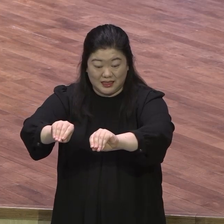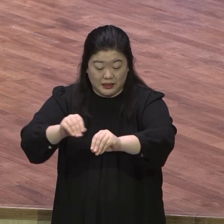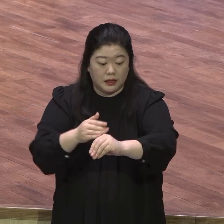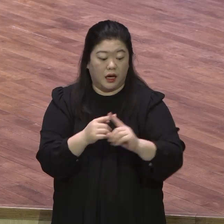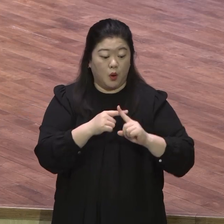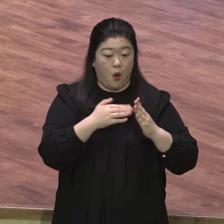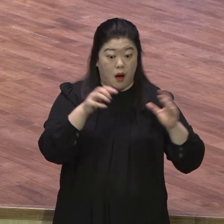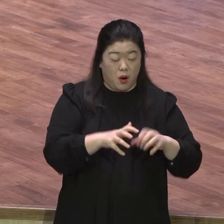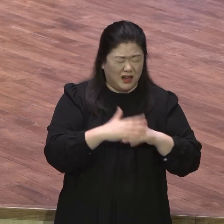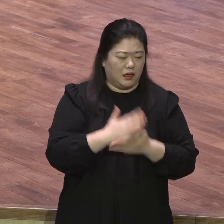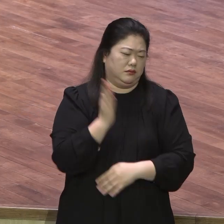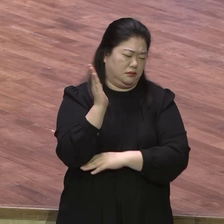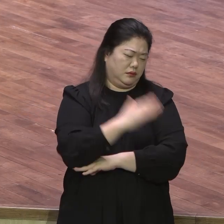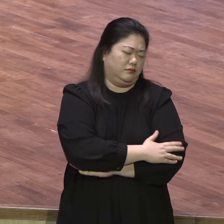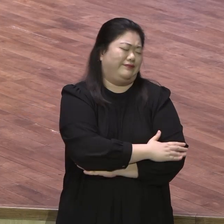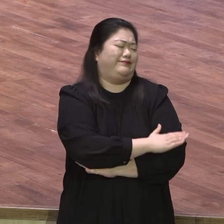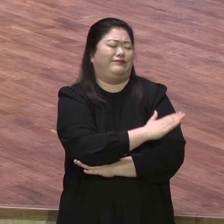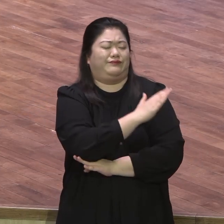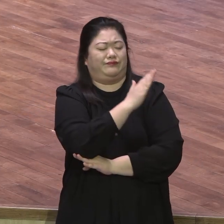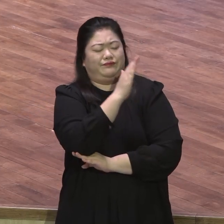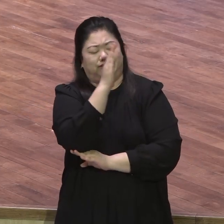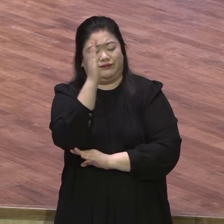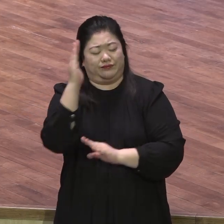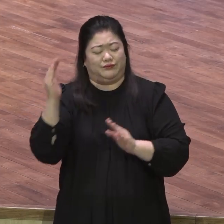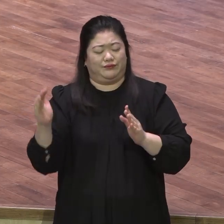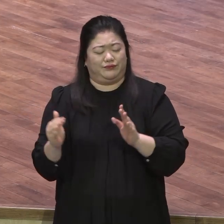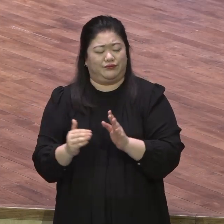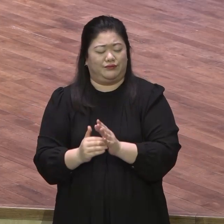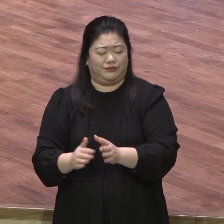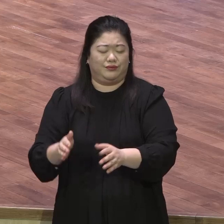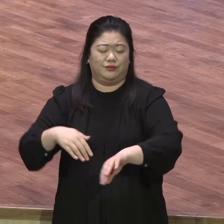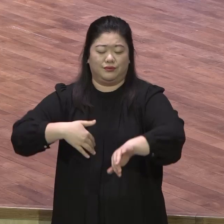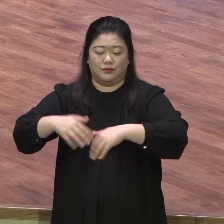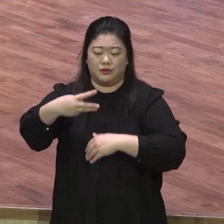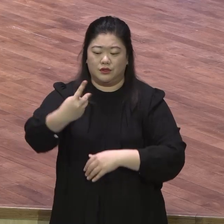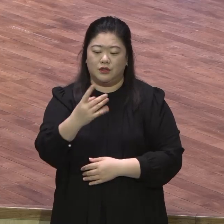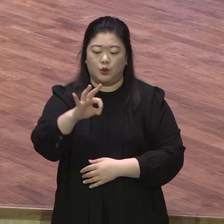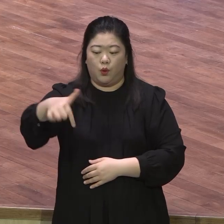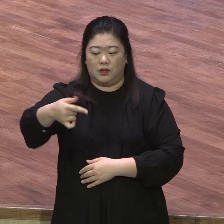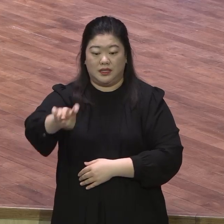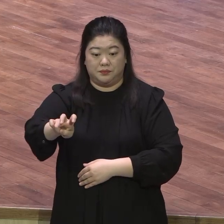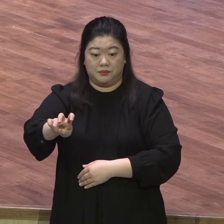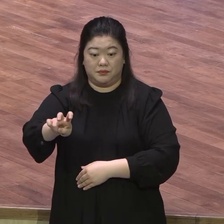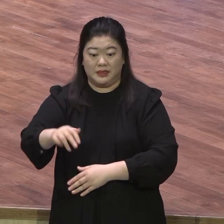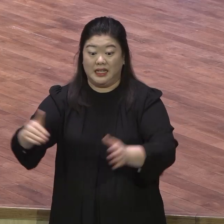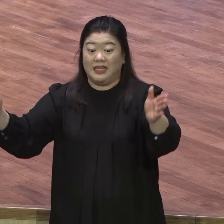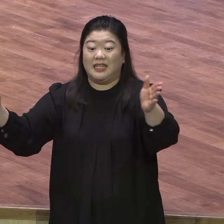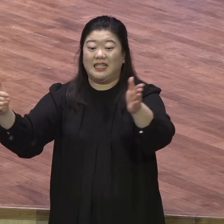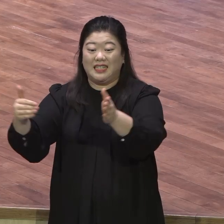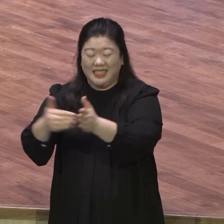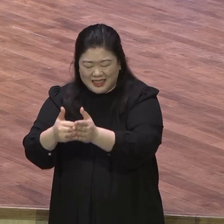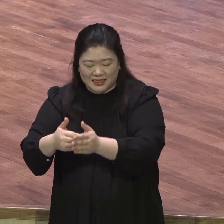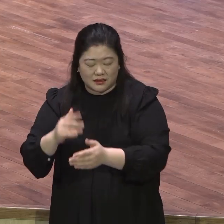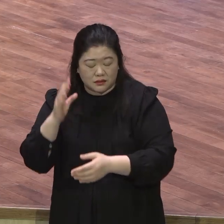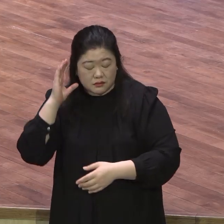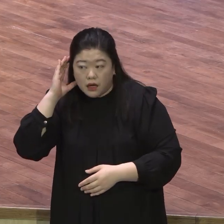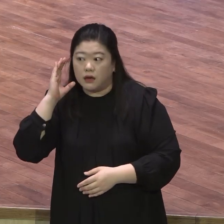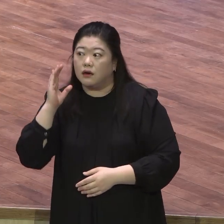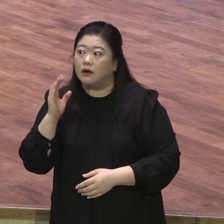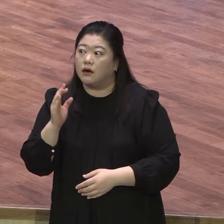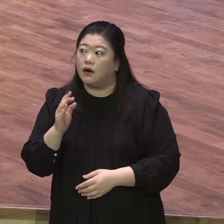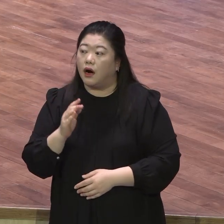얼마나 그런 사람들은 세상 친구 하나도 없어요. 전도 대상 뿐이지 세상 친구. 전부 포커스에 교회 담아